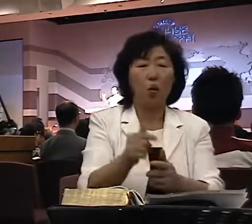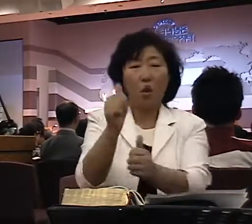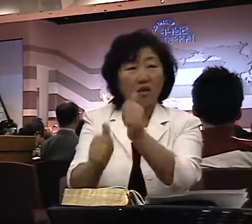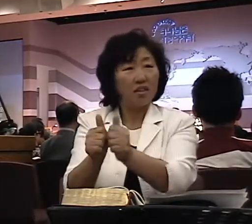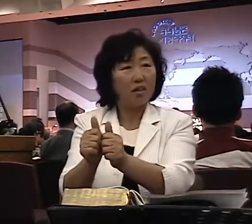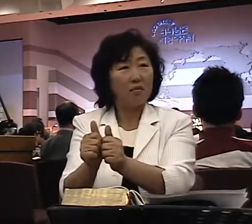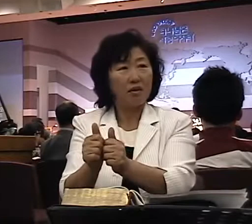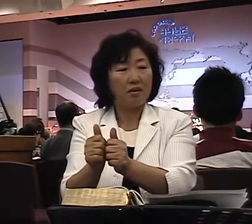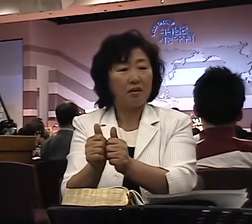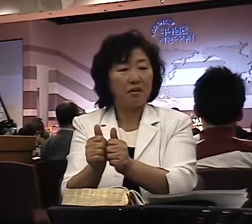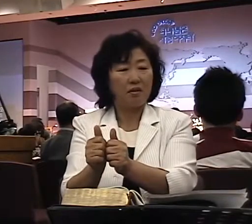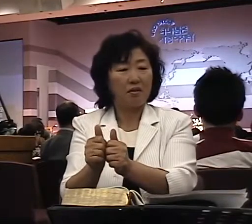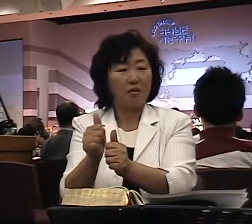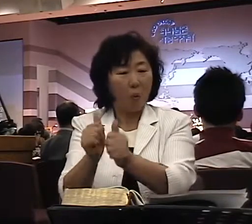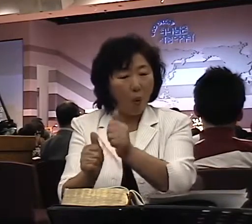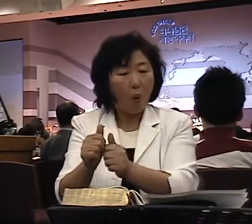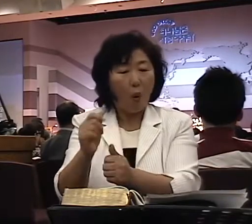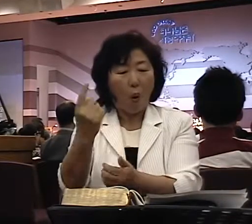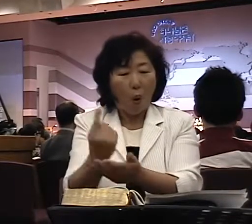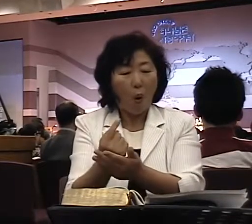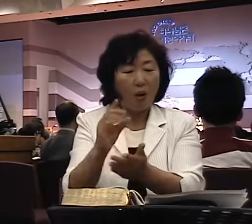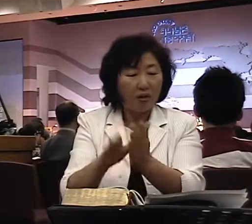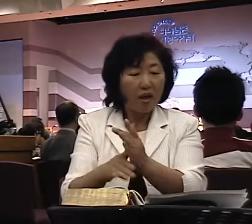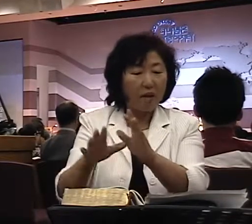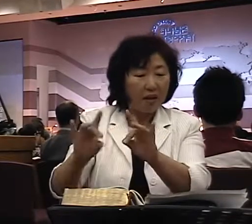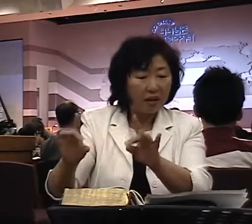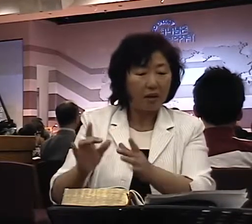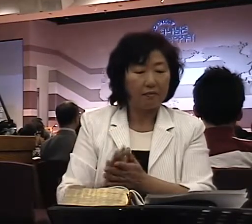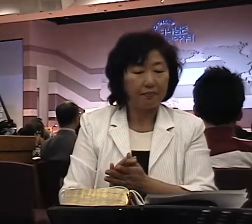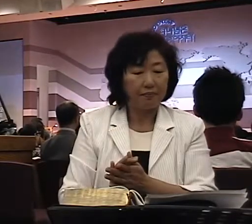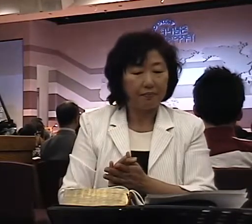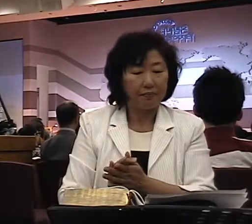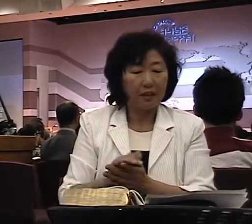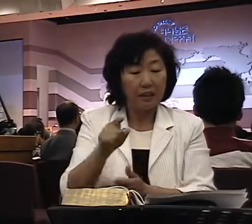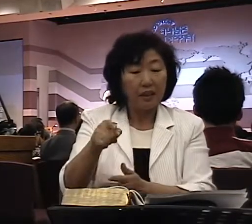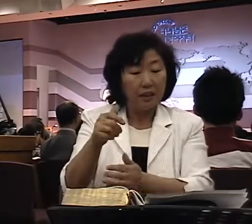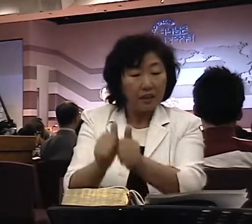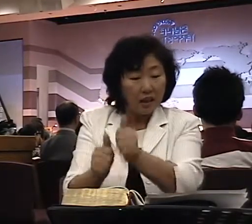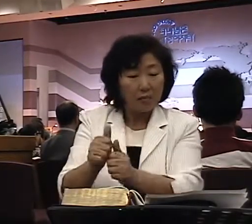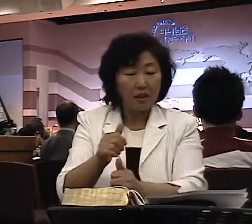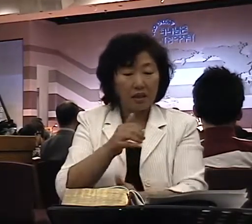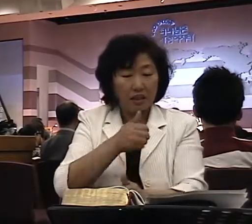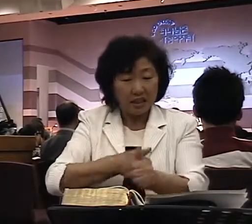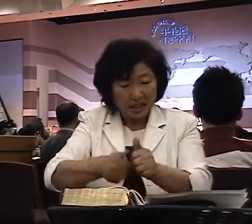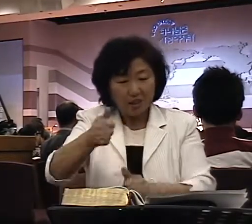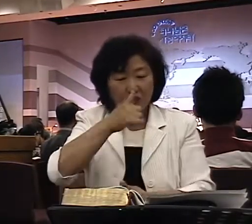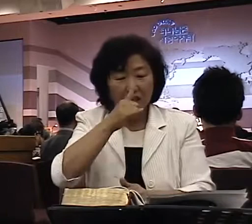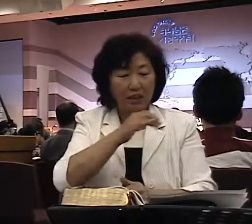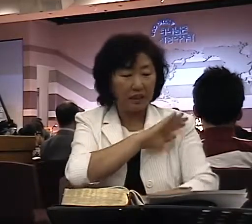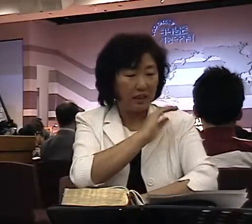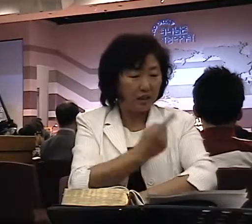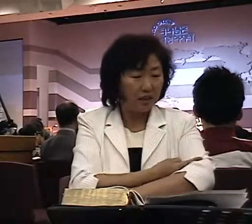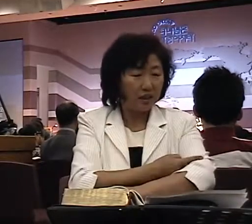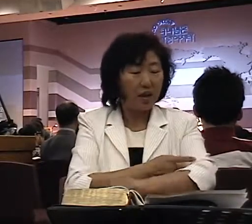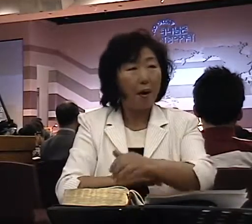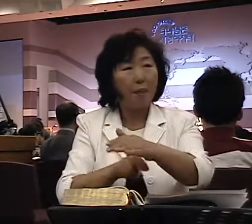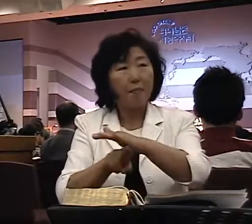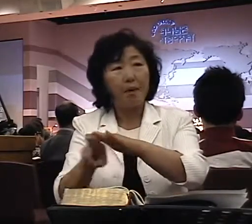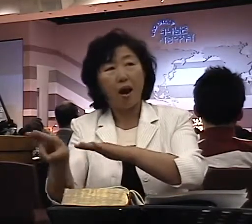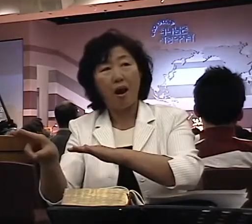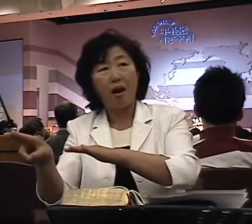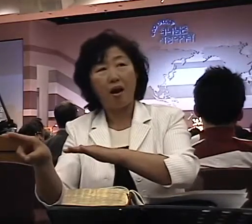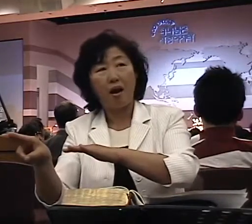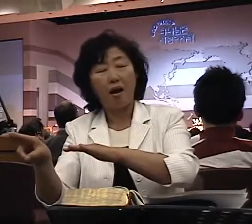시험이, 테스팅이, 템테이션이 올 때마다 그 시험을 이길 수 있는 능력, 피할 수 있는 길을